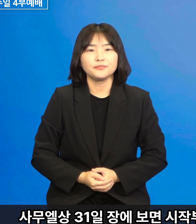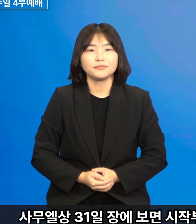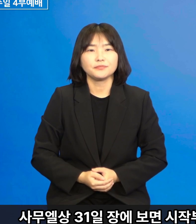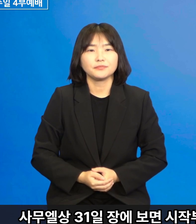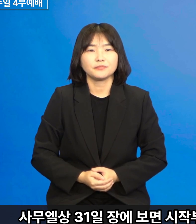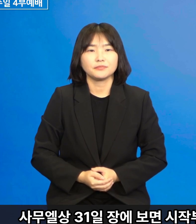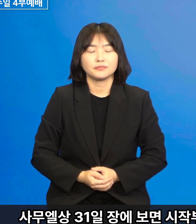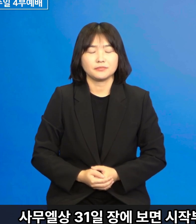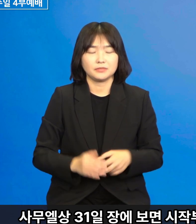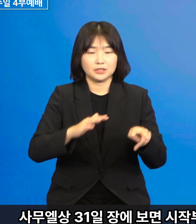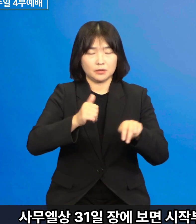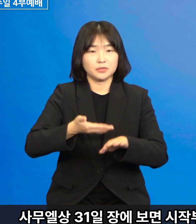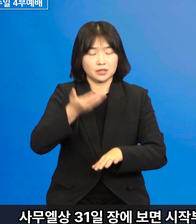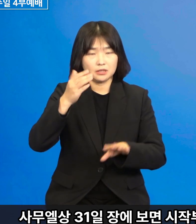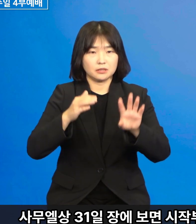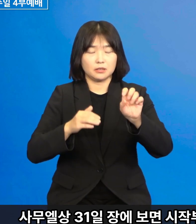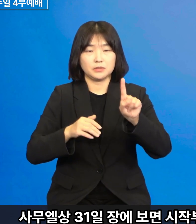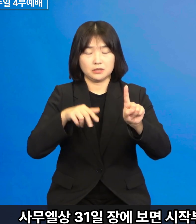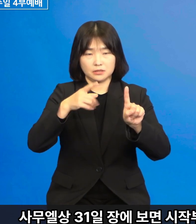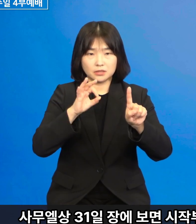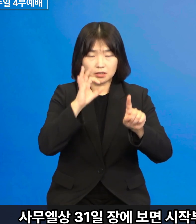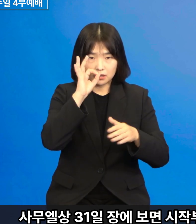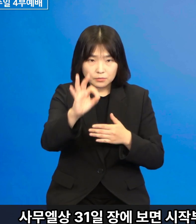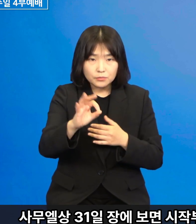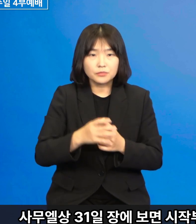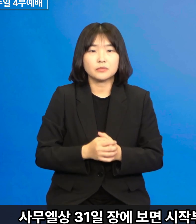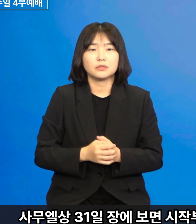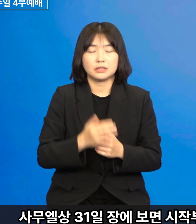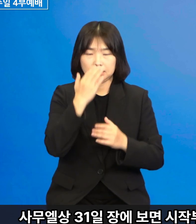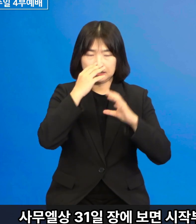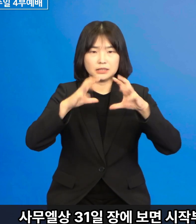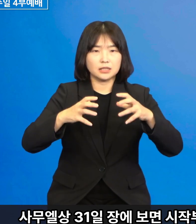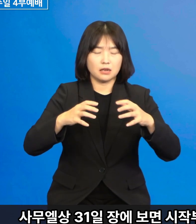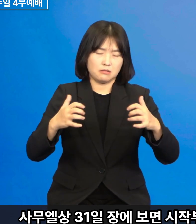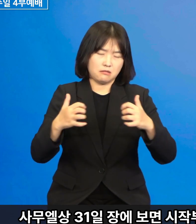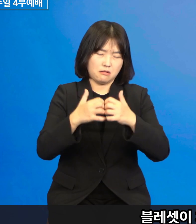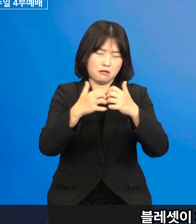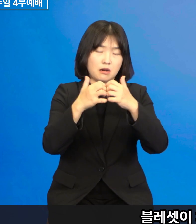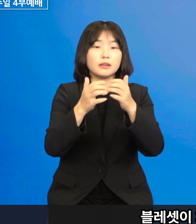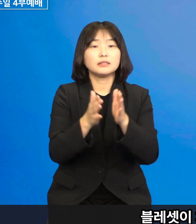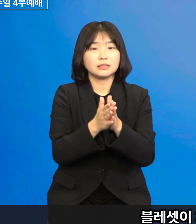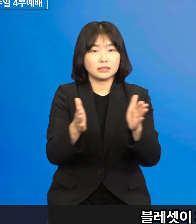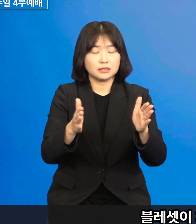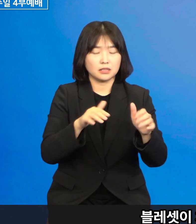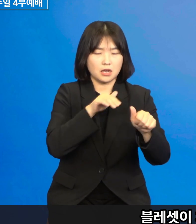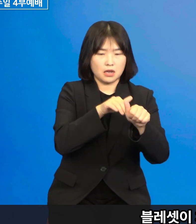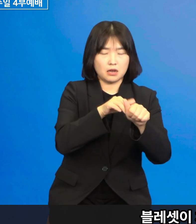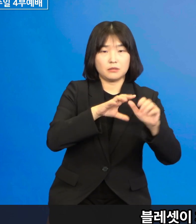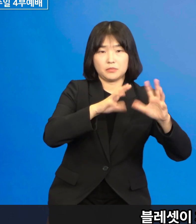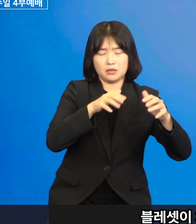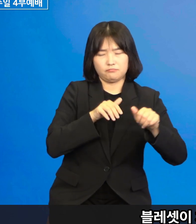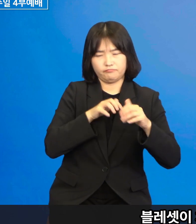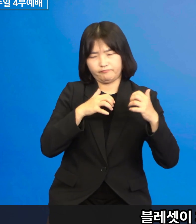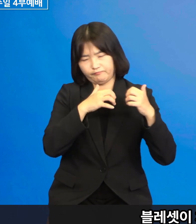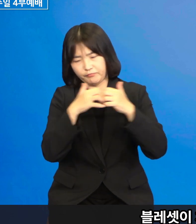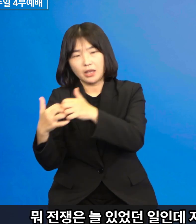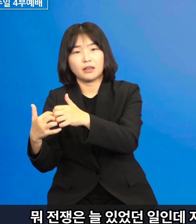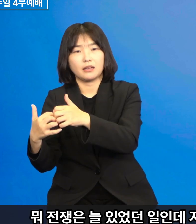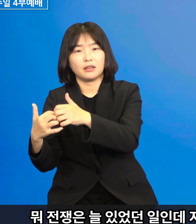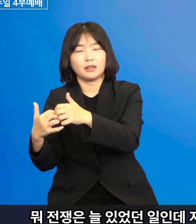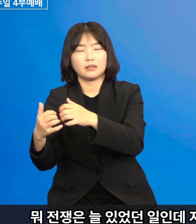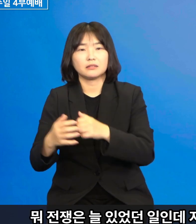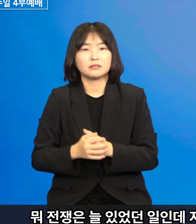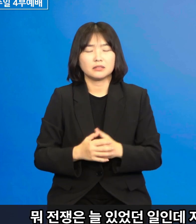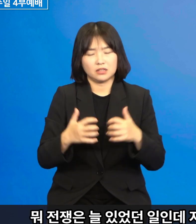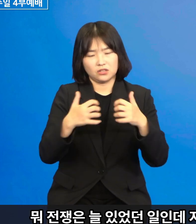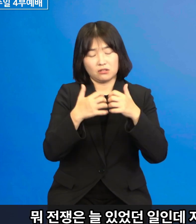사무엘상 31장에 보면 시작부터 이스라엘의 전쟁이 시작이 되는데 블레셋이 쳐들어왔습니다.